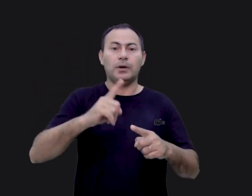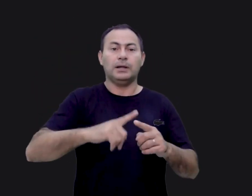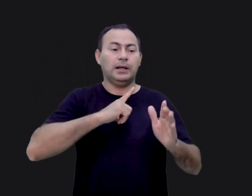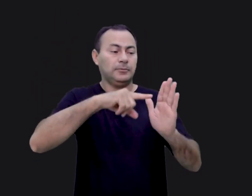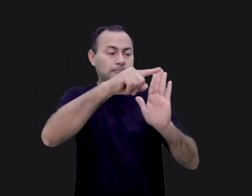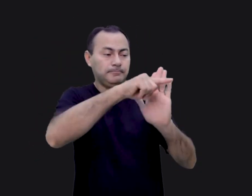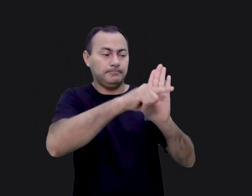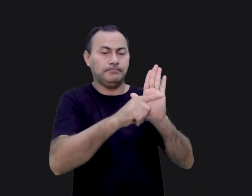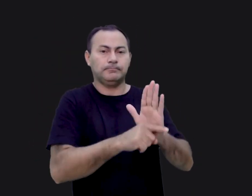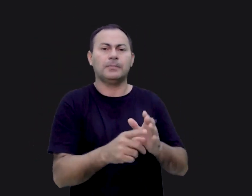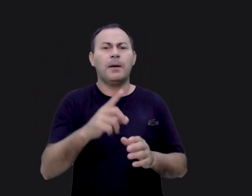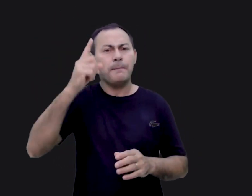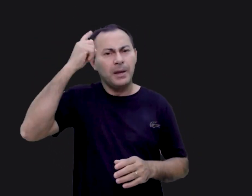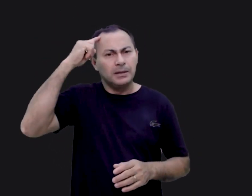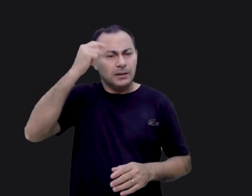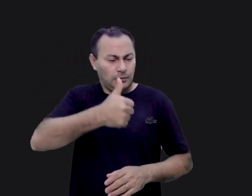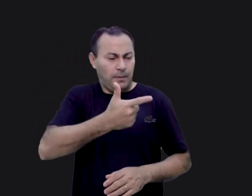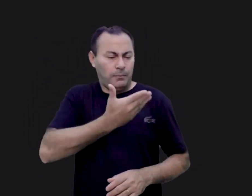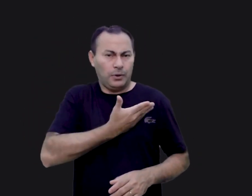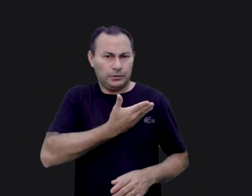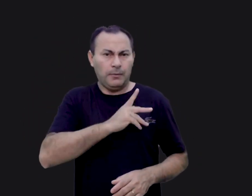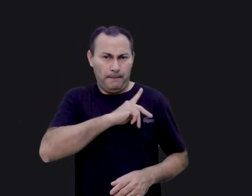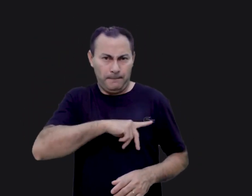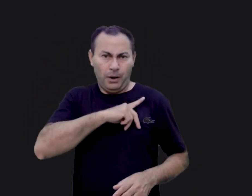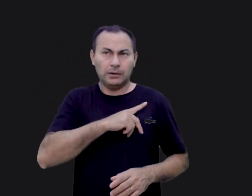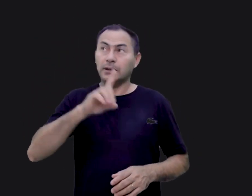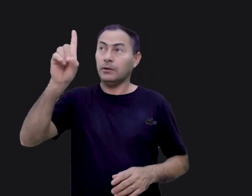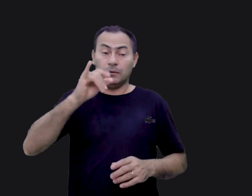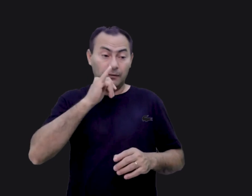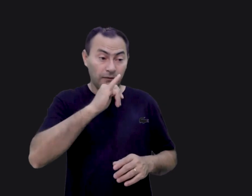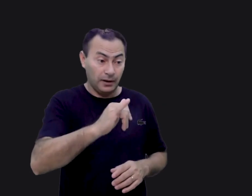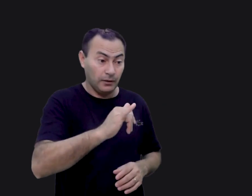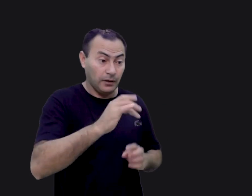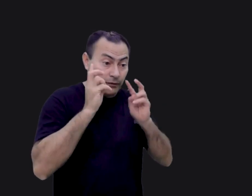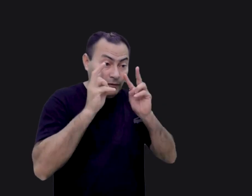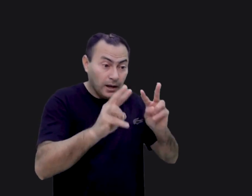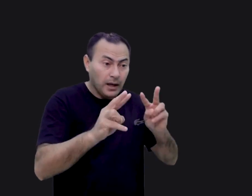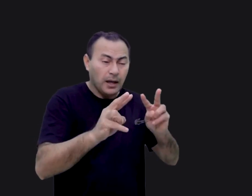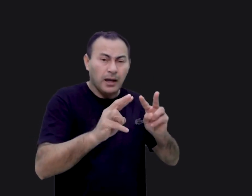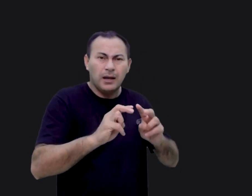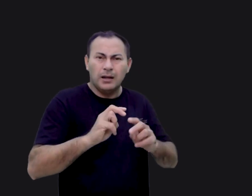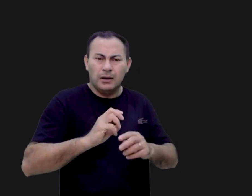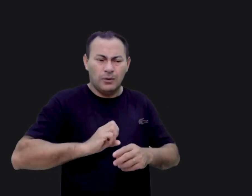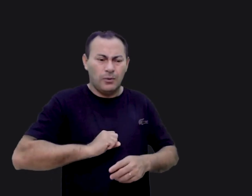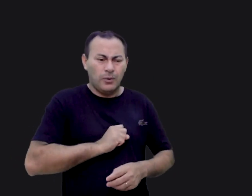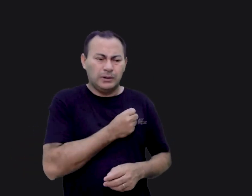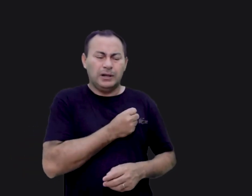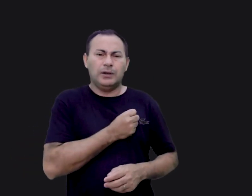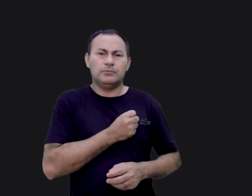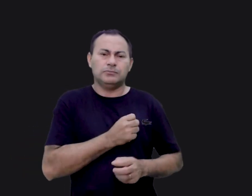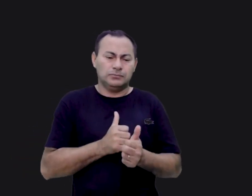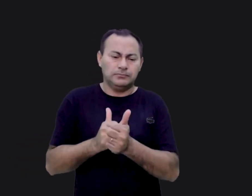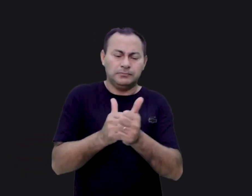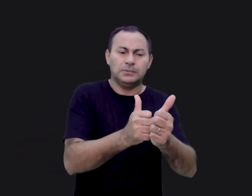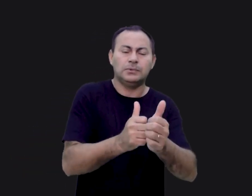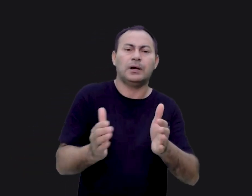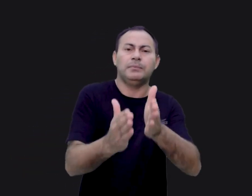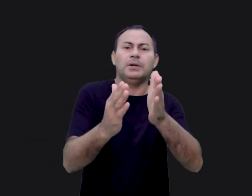plano para ela. Pense no apóstolo Paulo. Deus olha para ele e vê um homem que odeia os seguidores do caminho, ou aqueles que seguem